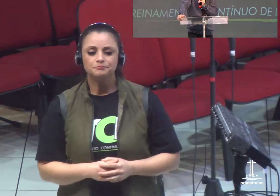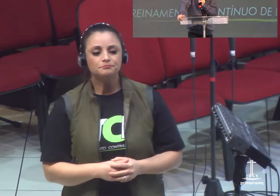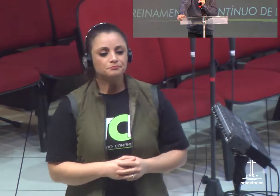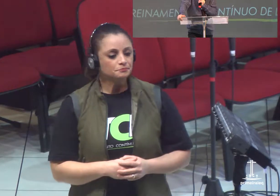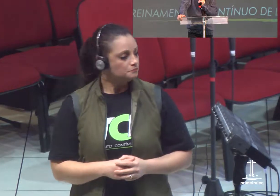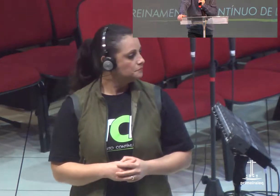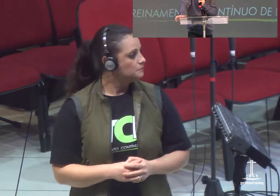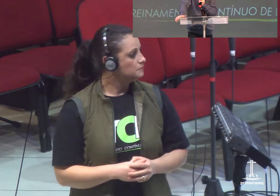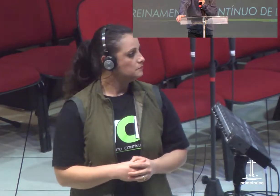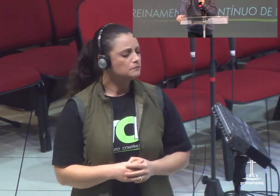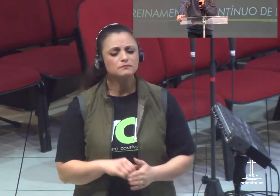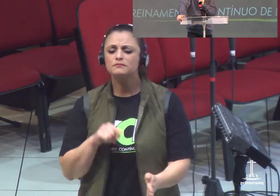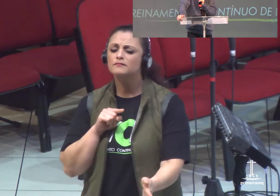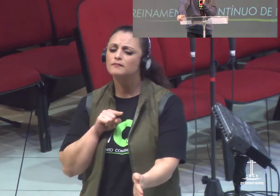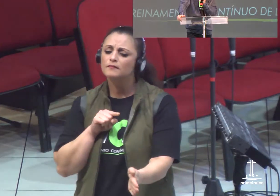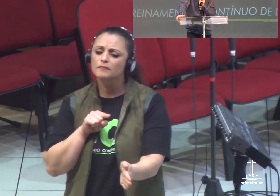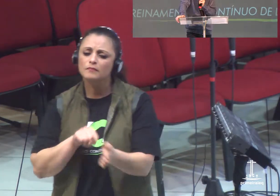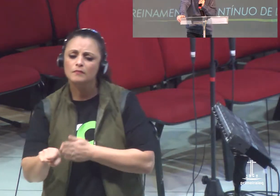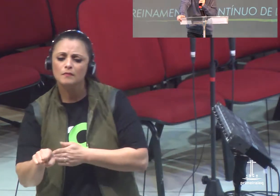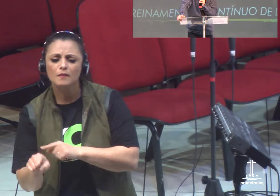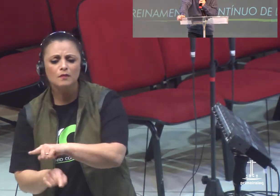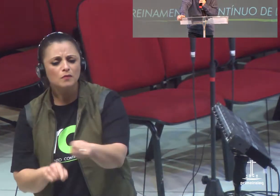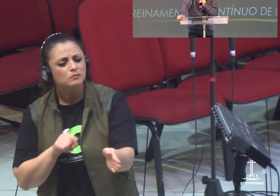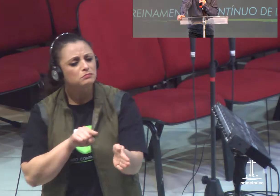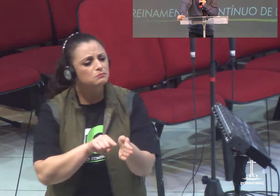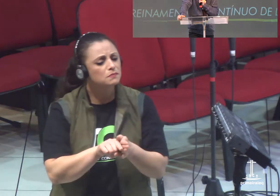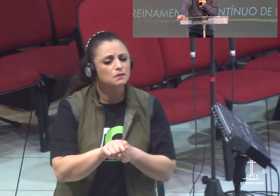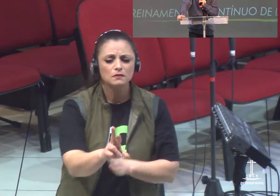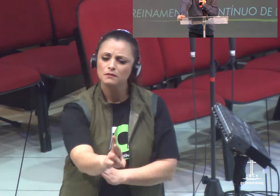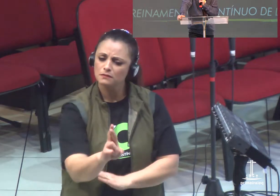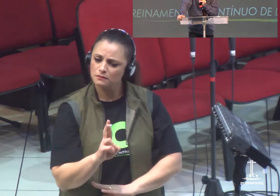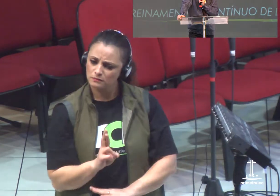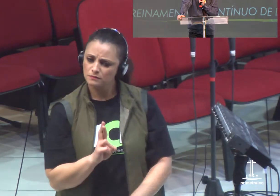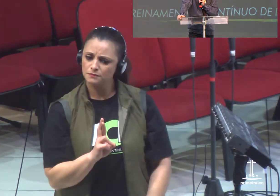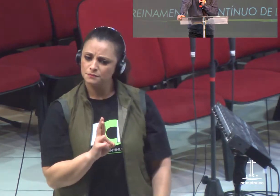Daí, essa pergunta que eu quero que você busque respondê-la,